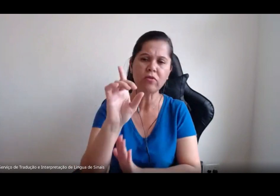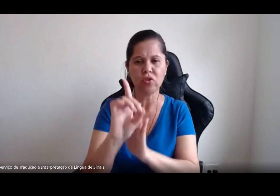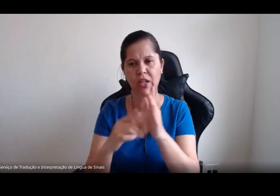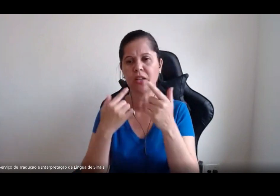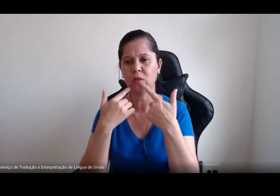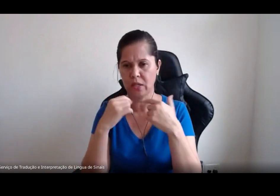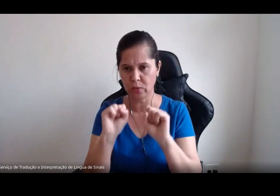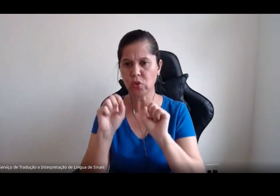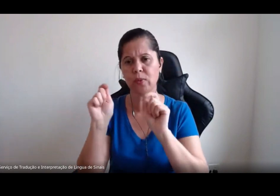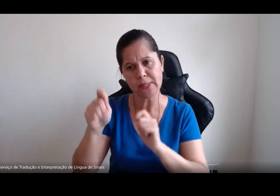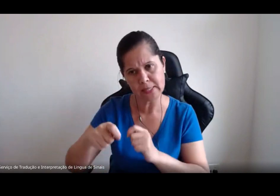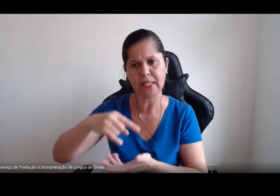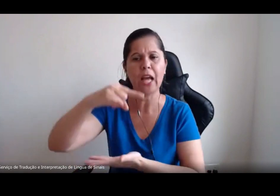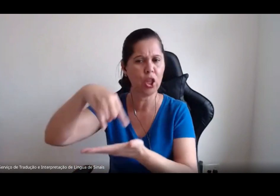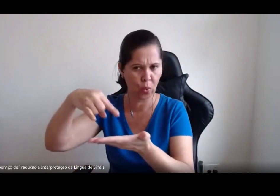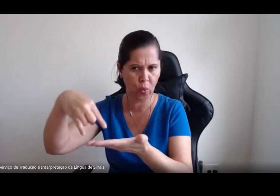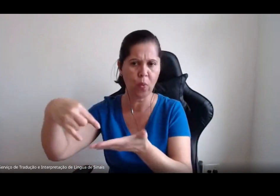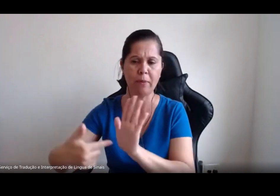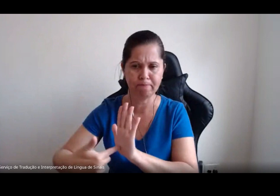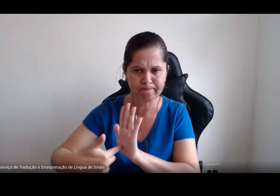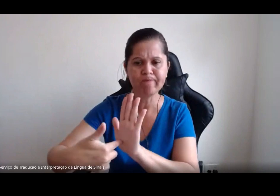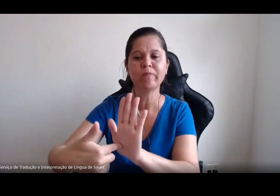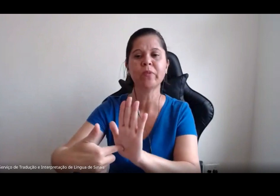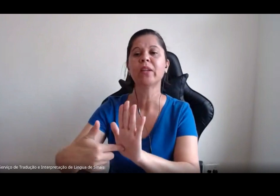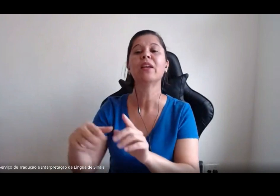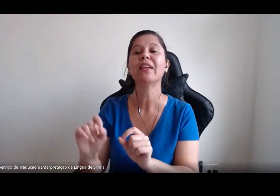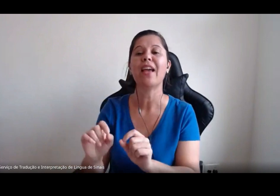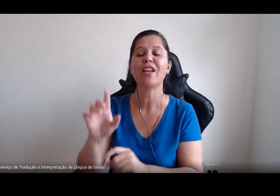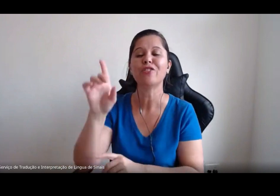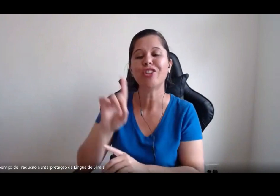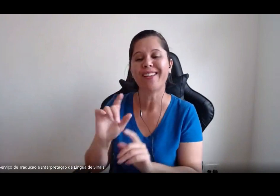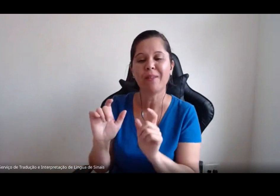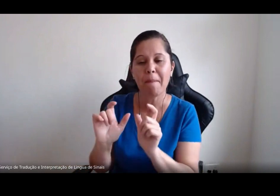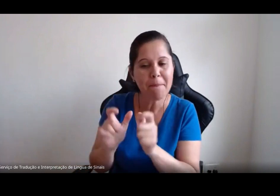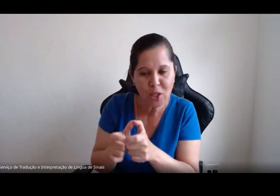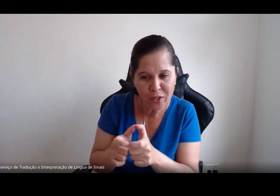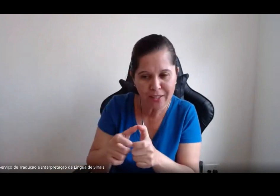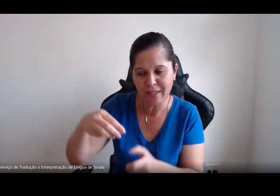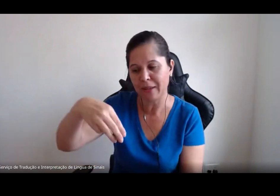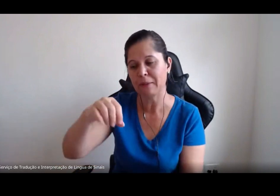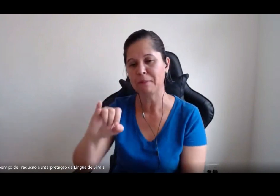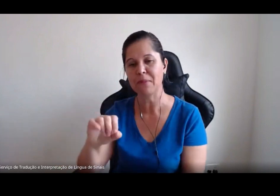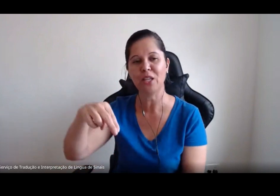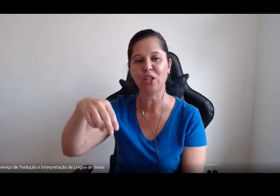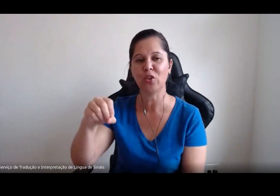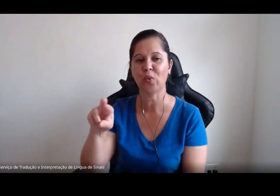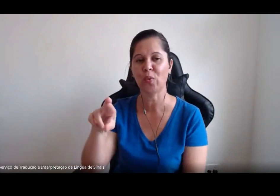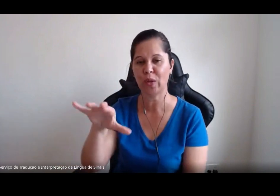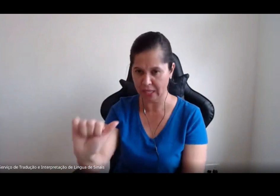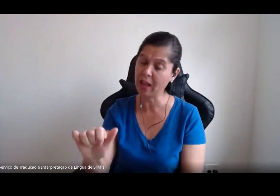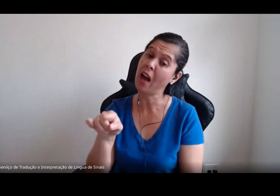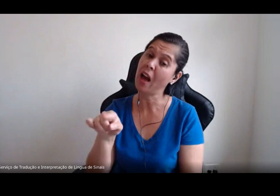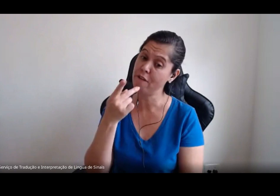direitos linguísticos insertado em documentos que falam dos direitos de minorias, né? E aí